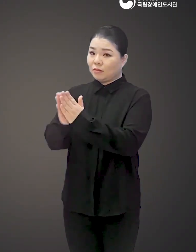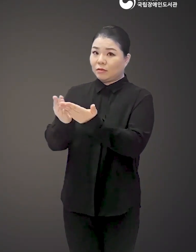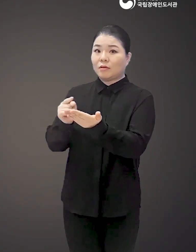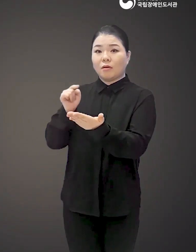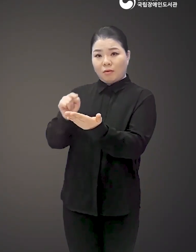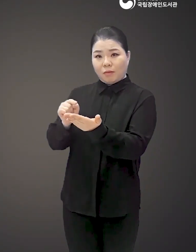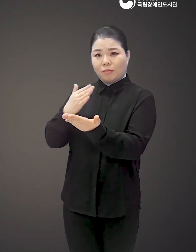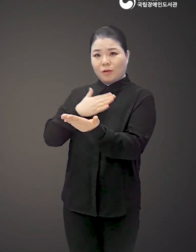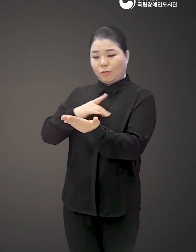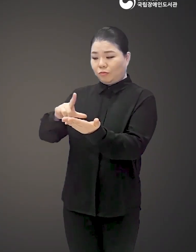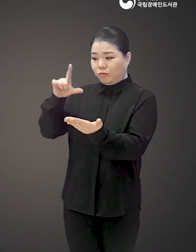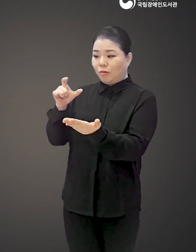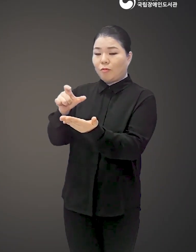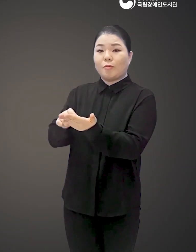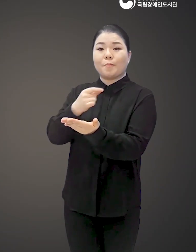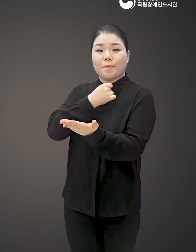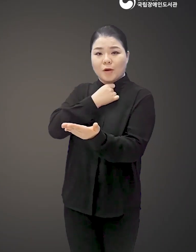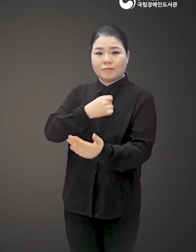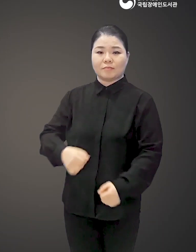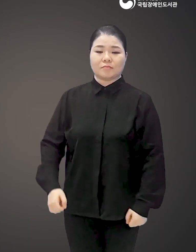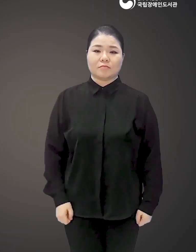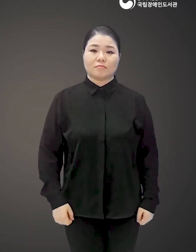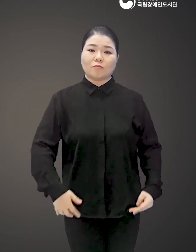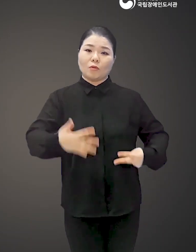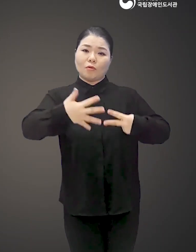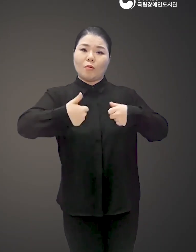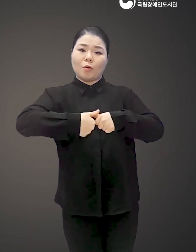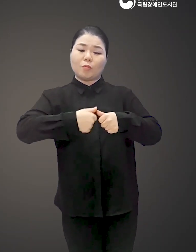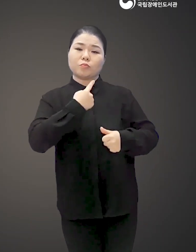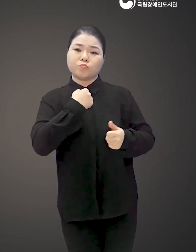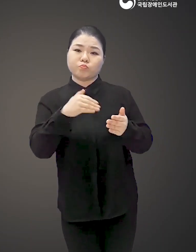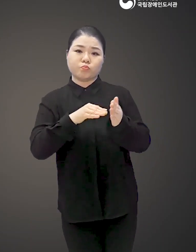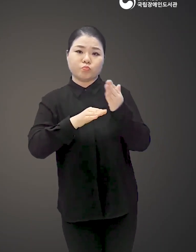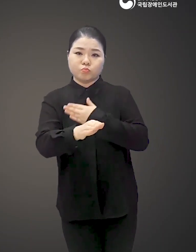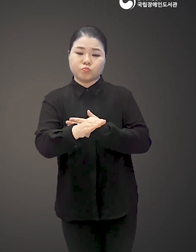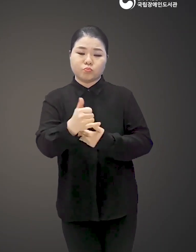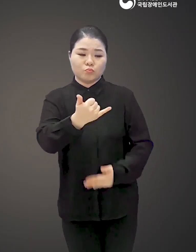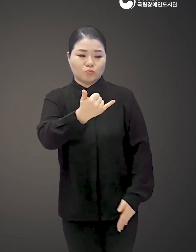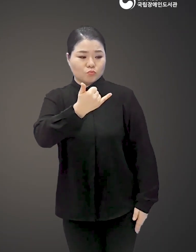주인공으로 책을 써주세요. 드라마 지필 중 자문을